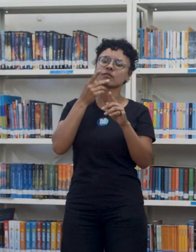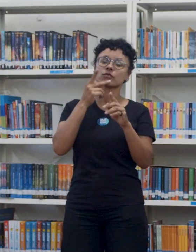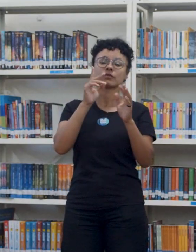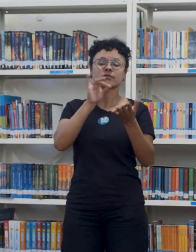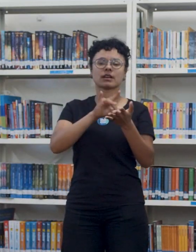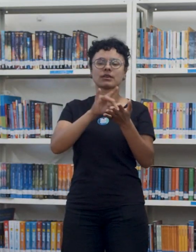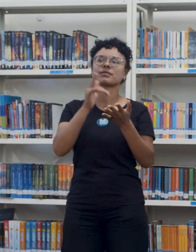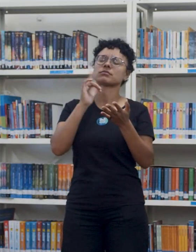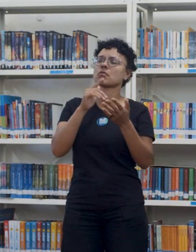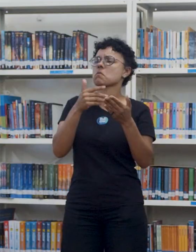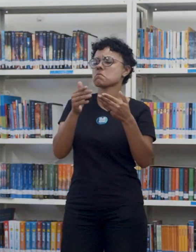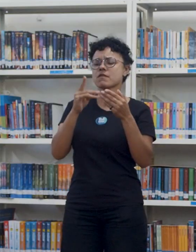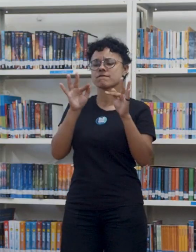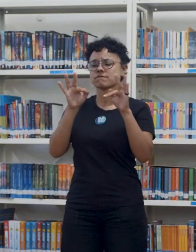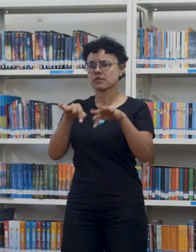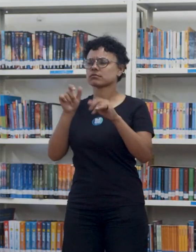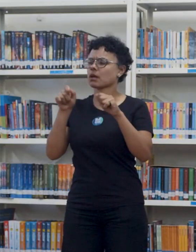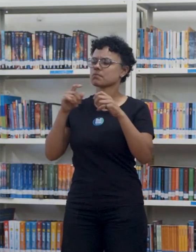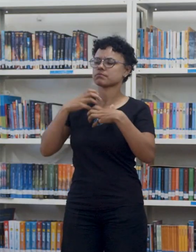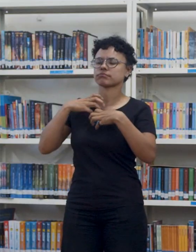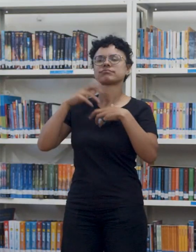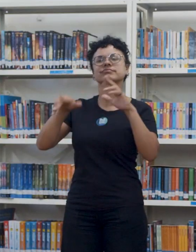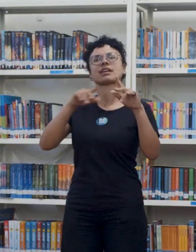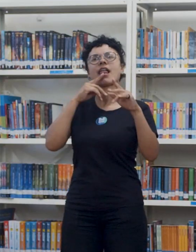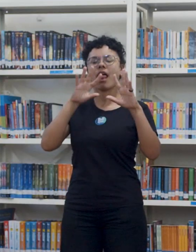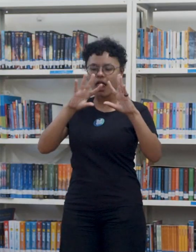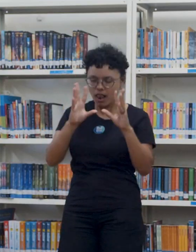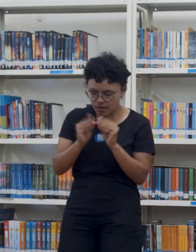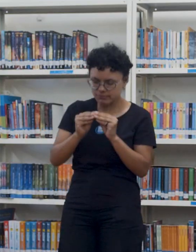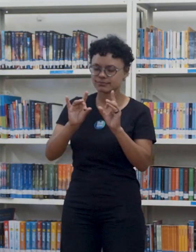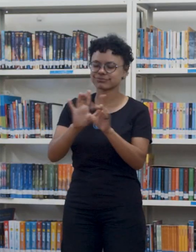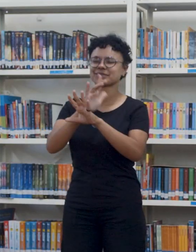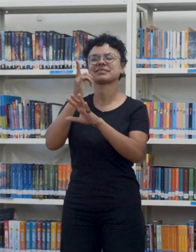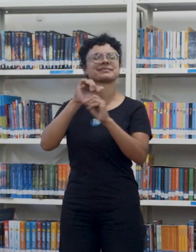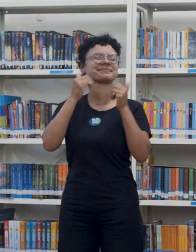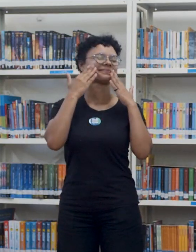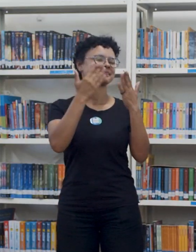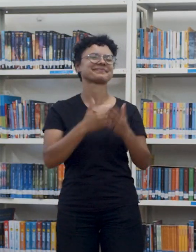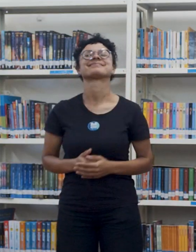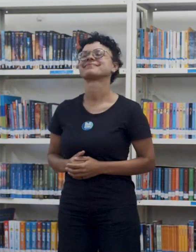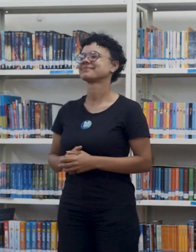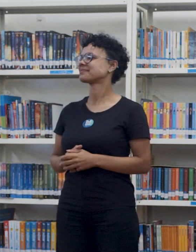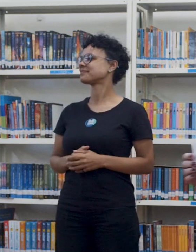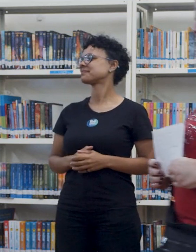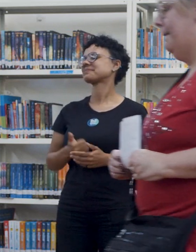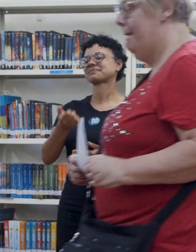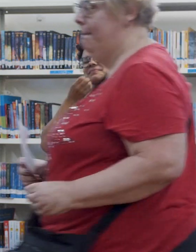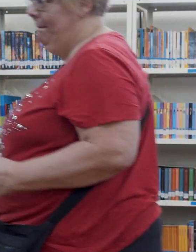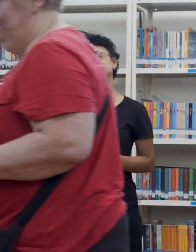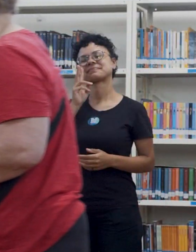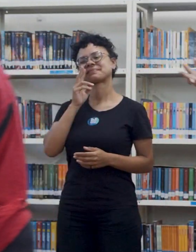afirmação. São maneiras de terminar que fecham o texto, certo? Maravilhoso, obrigada. Tem toda